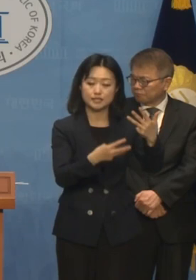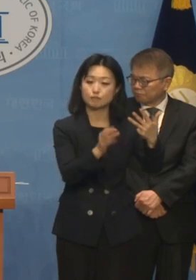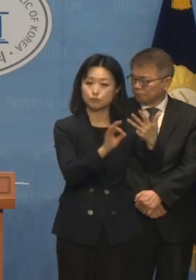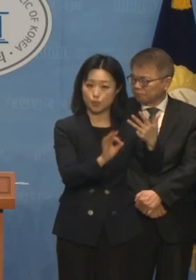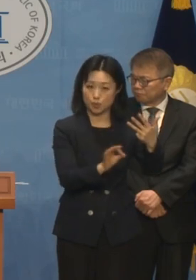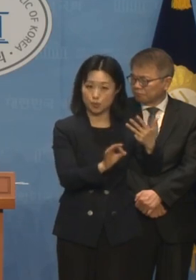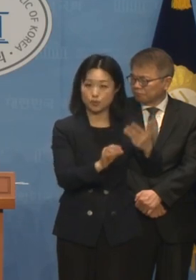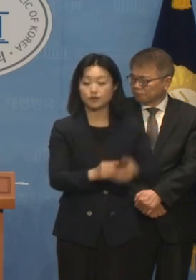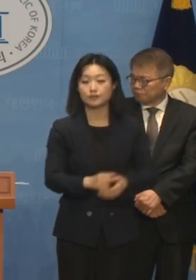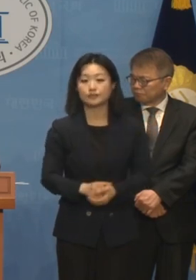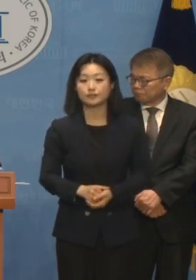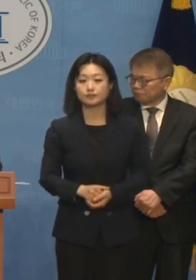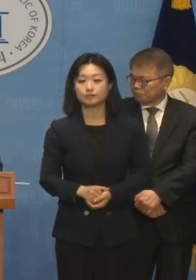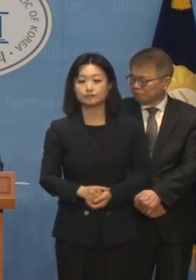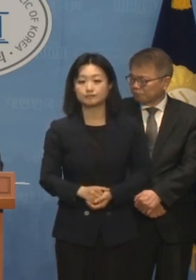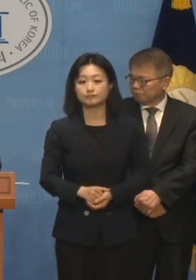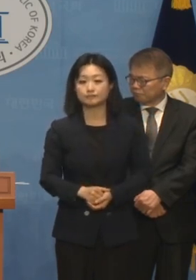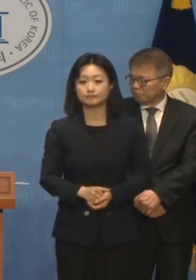68.3%로 나왔습니다.